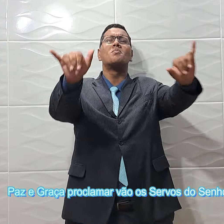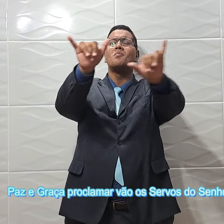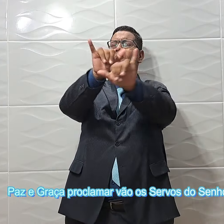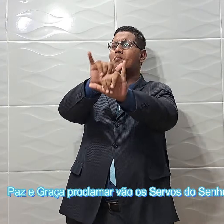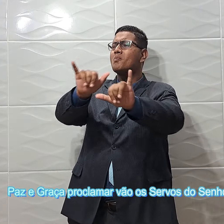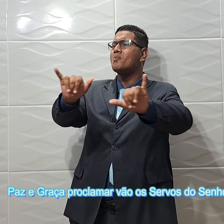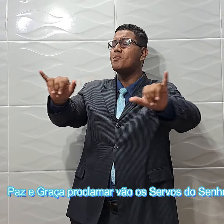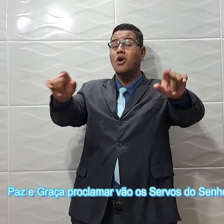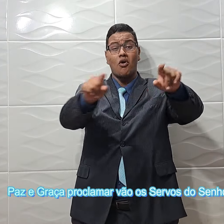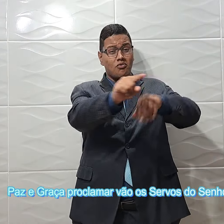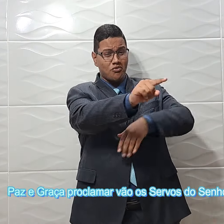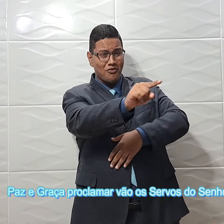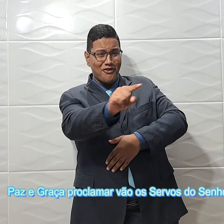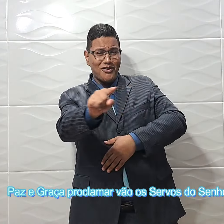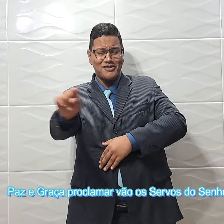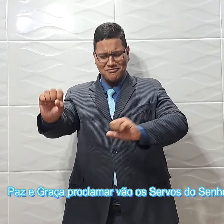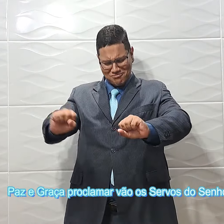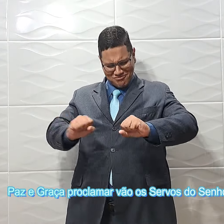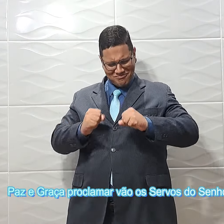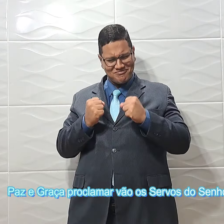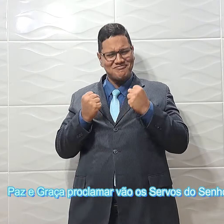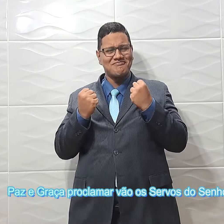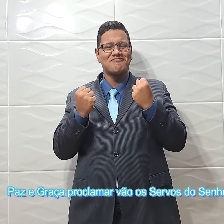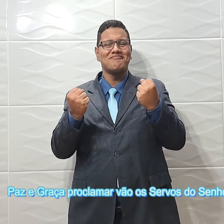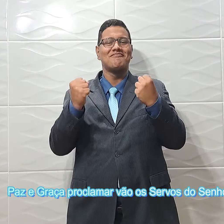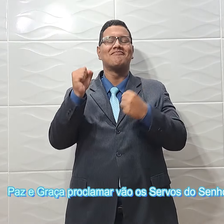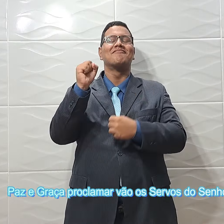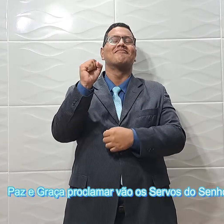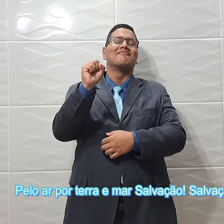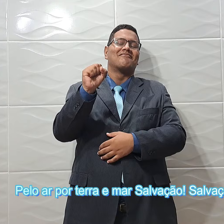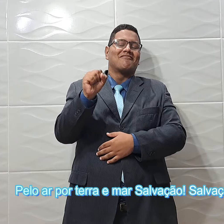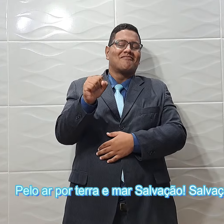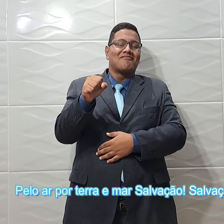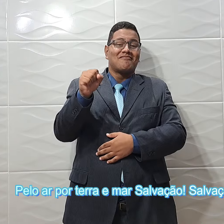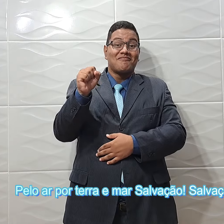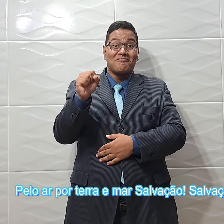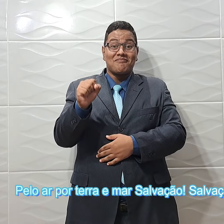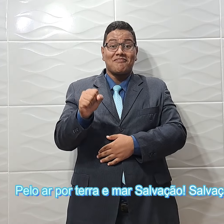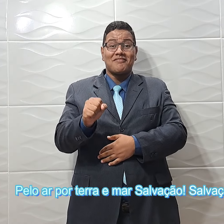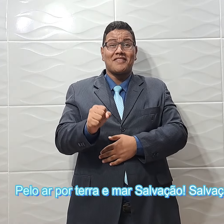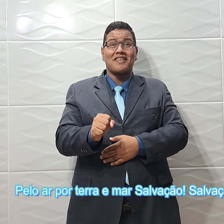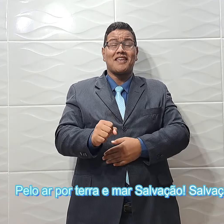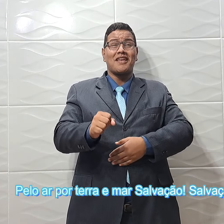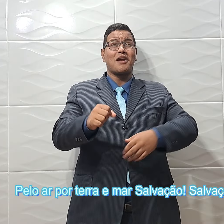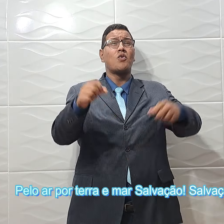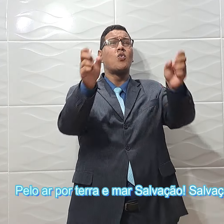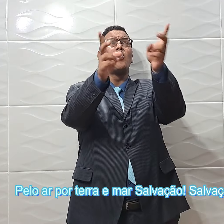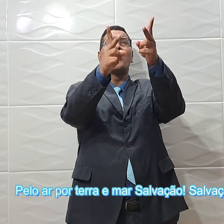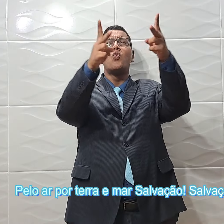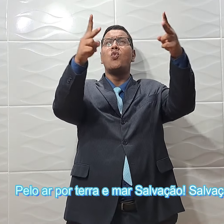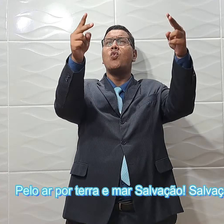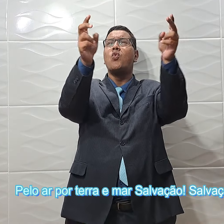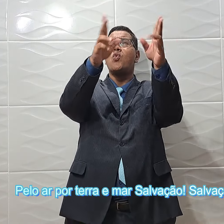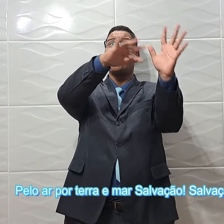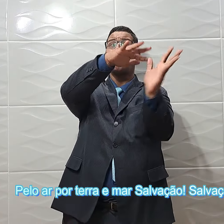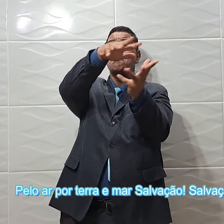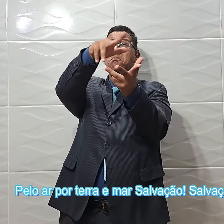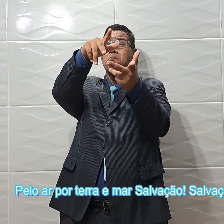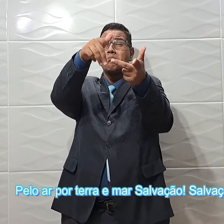os servos do Senhor, pelo ar, por terra e